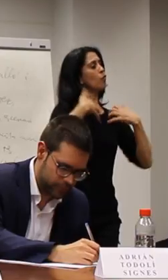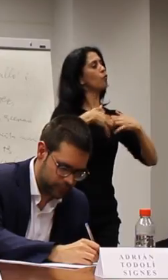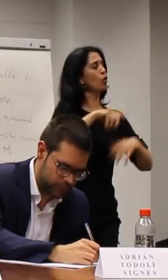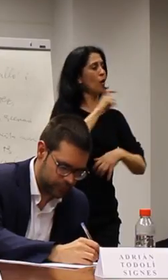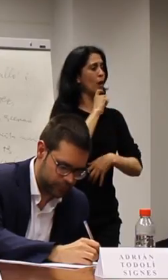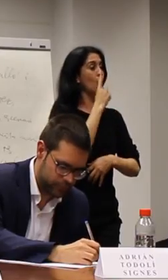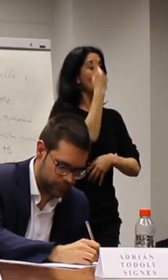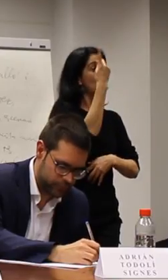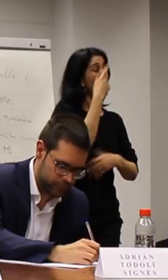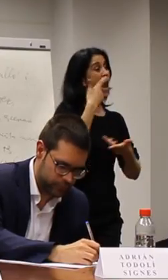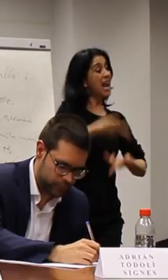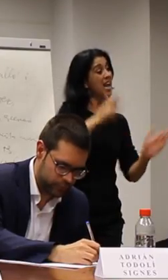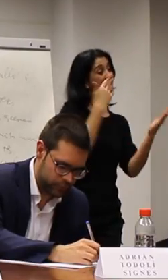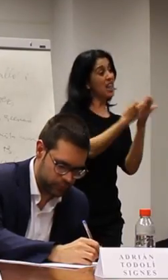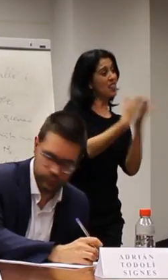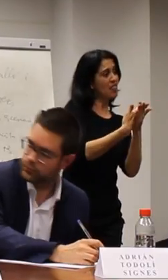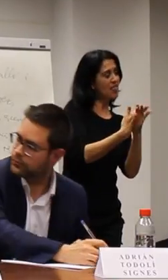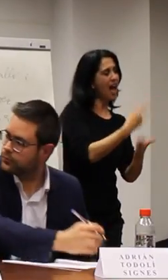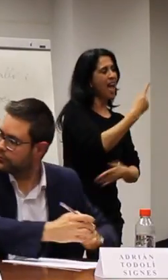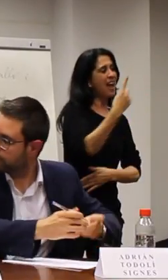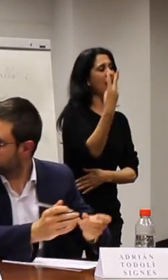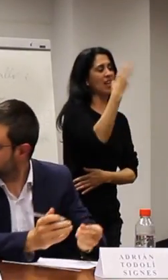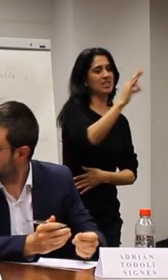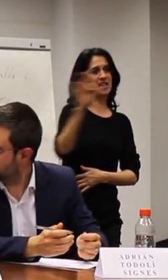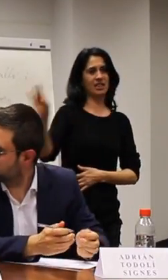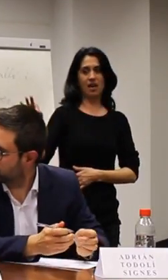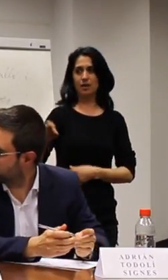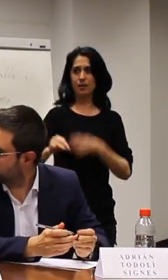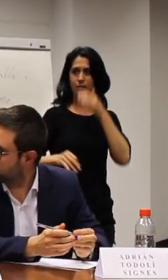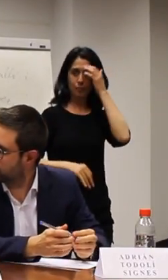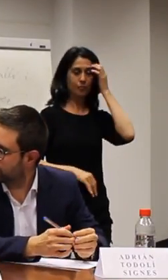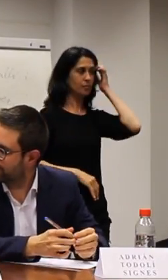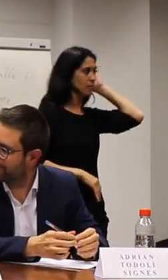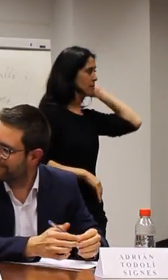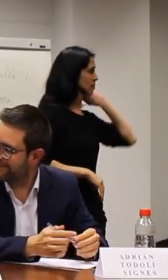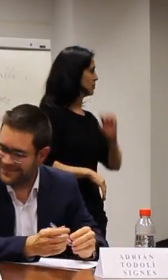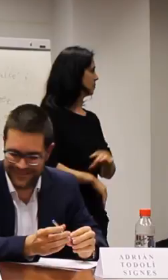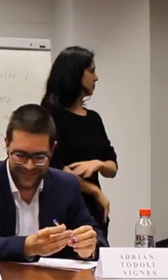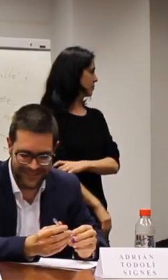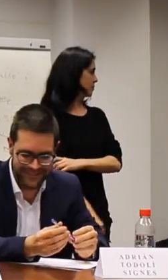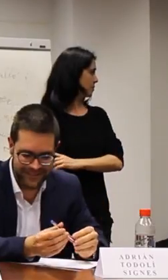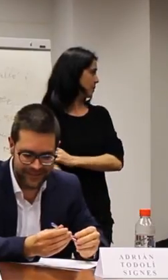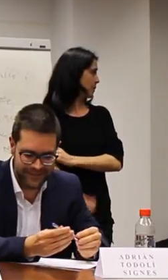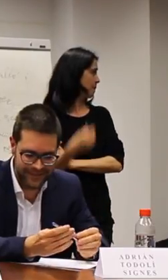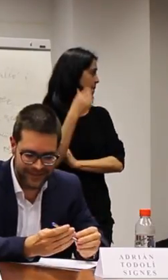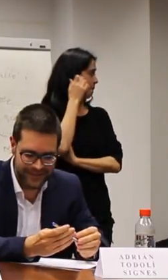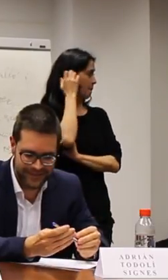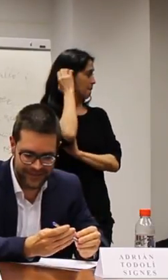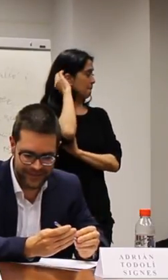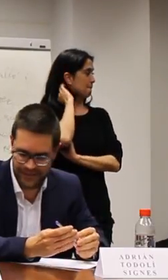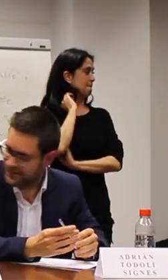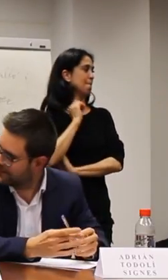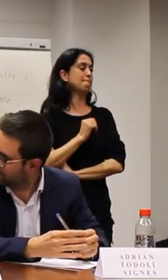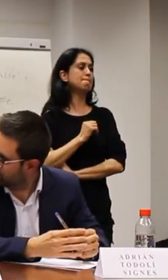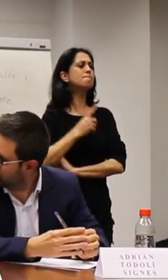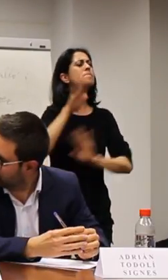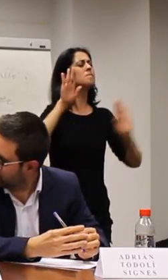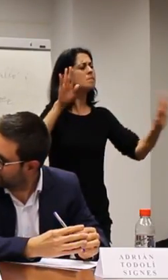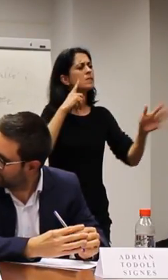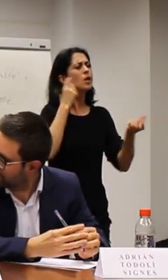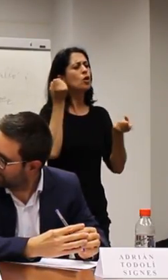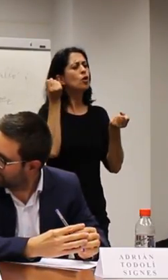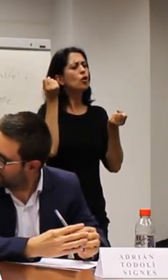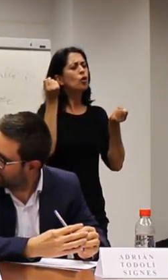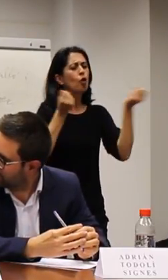utilizas? ¿Qué vehículo utilizas? ¿Quién? ¿Qué vehículo utilizas? Ahora luego entramos en el debate. ¿Qué vehículo utilizas? Porque si utilizan